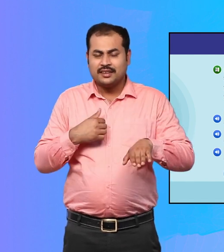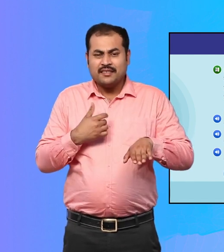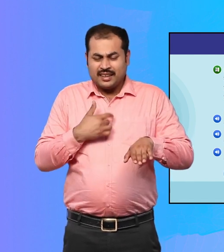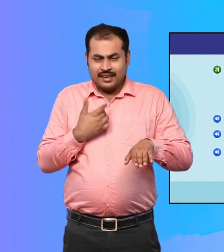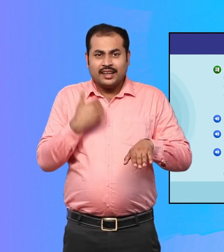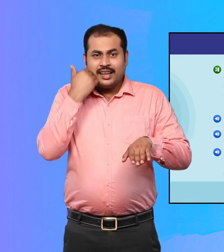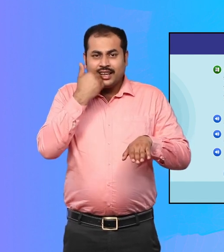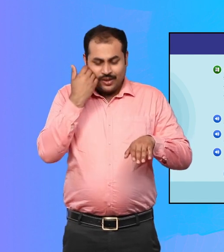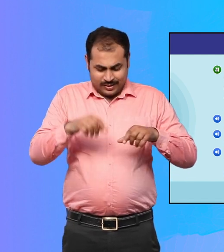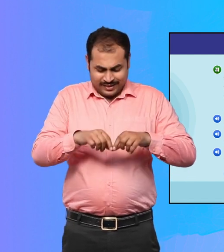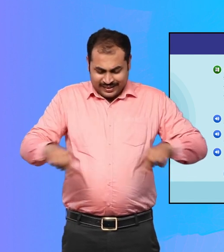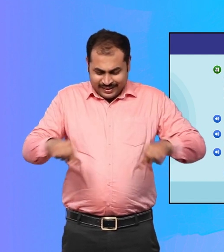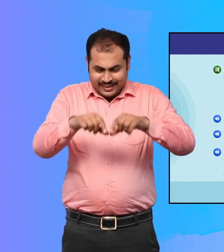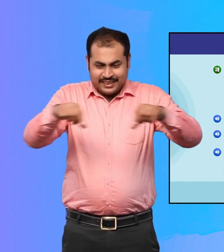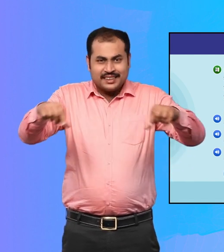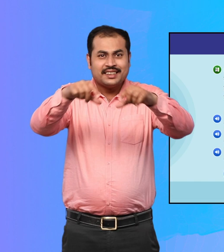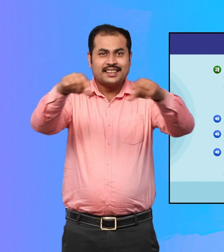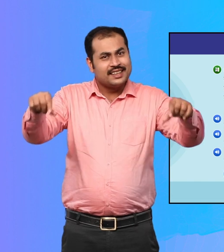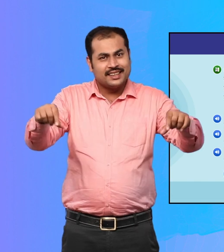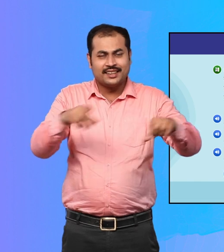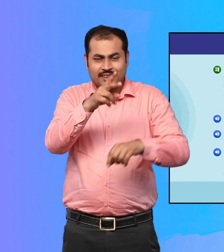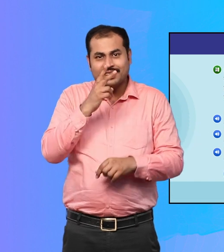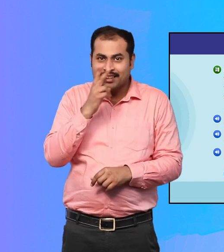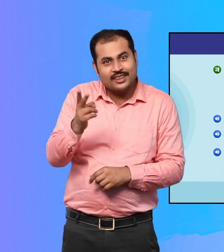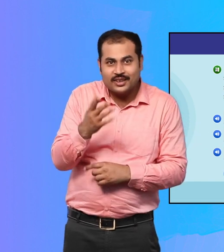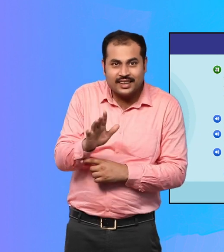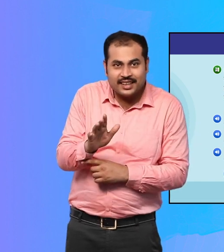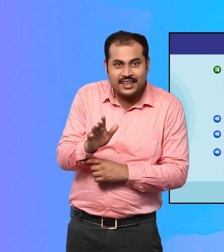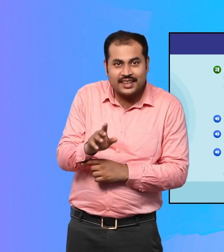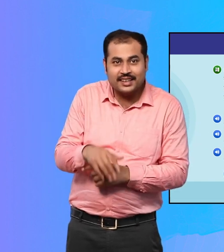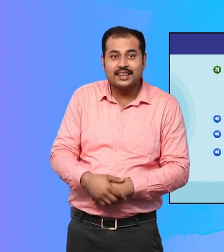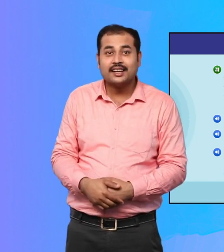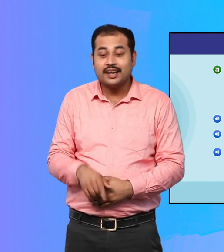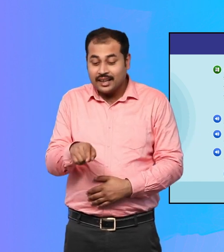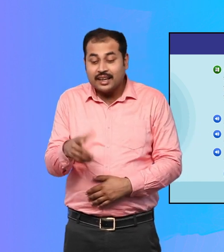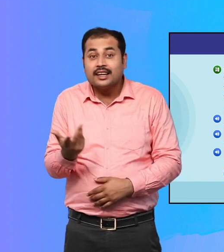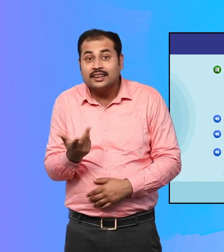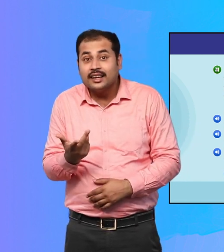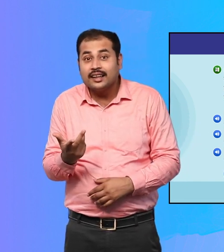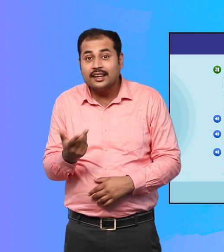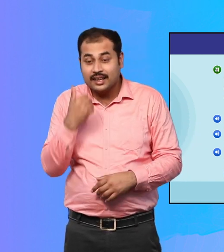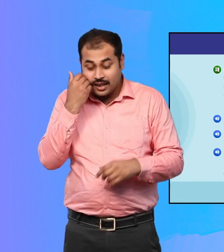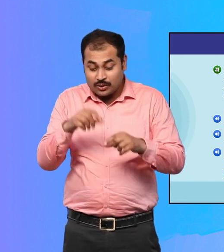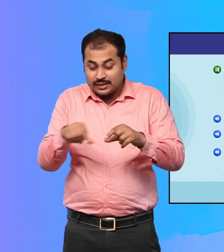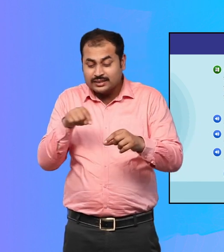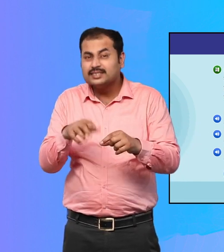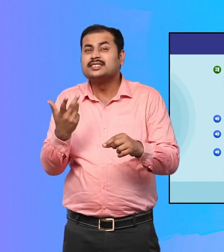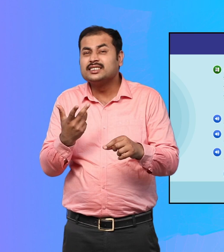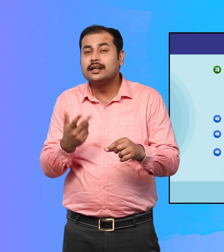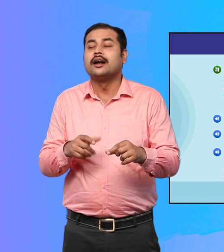रंग की पट्टियां देखी होंगी उन्हें रखा गया है ताकि कमजोर नजर वाले लोग सीधे के प्रत्येक चरण